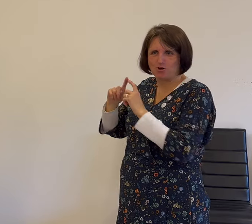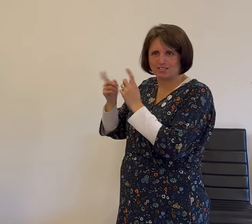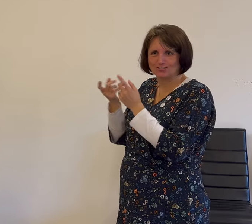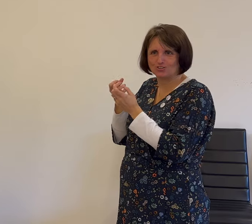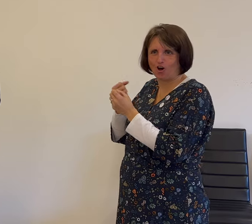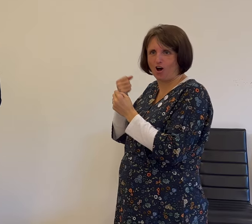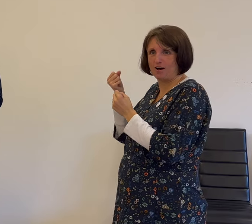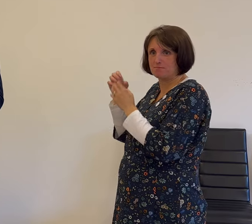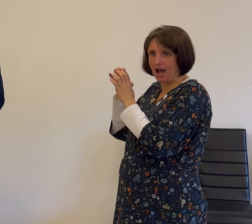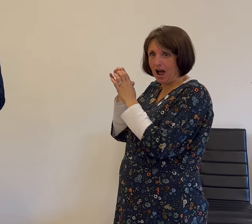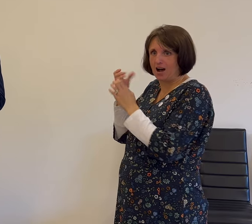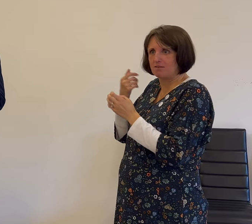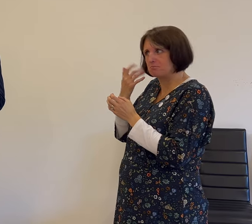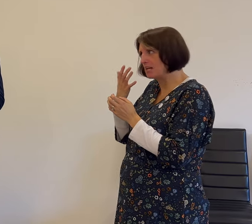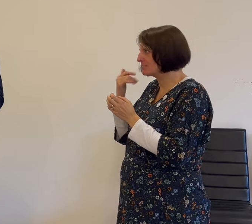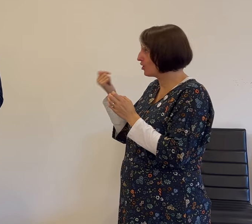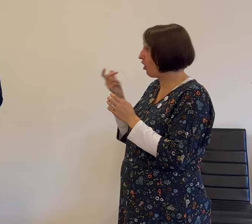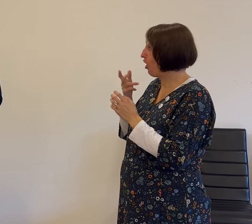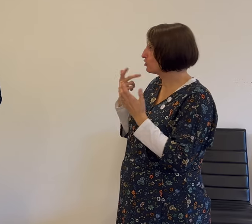takovou váhu?